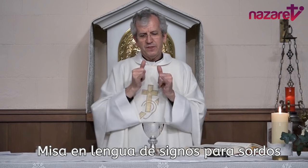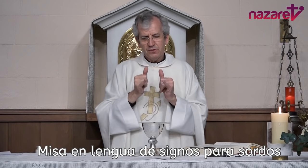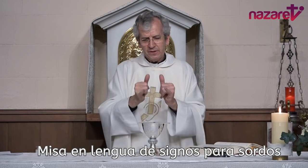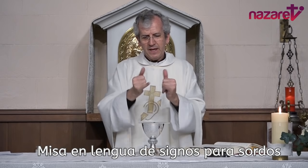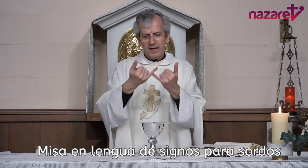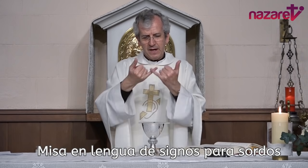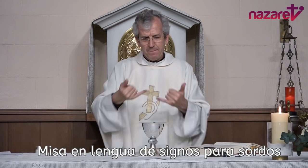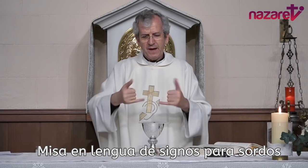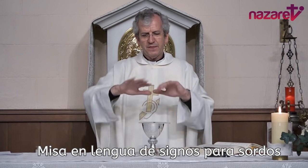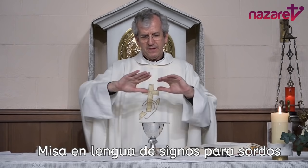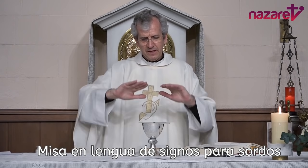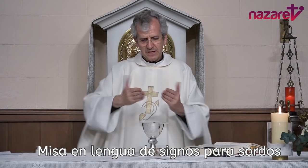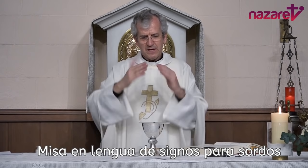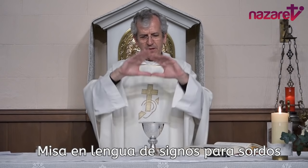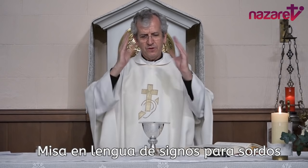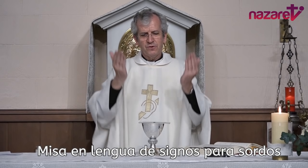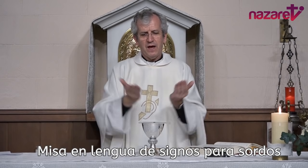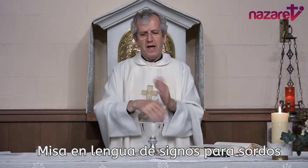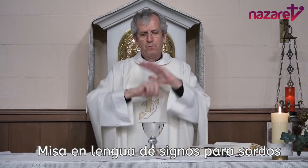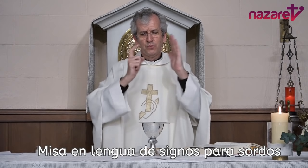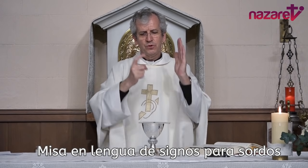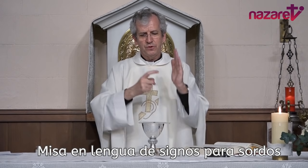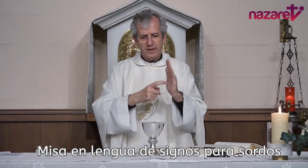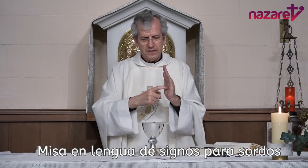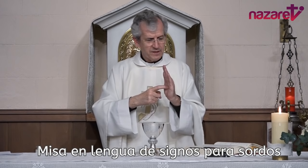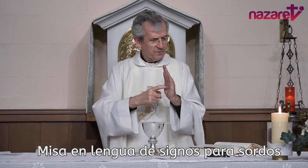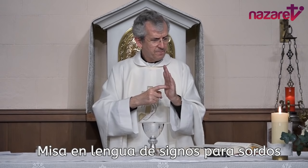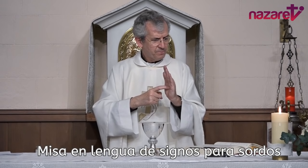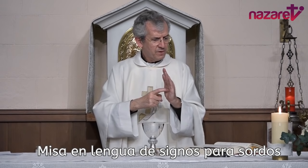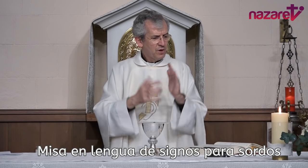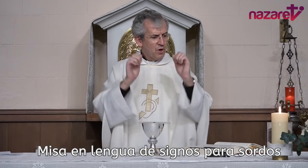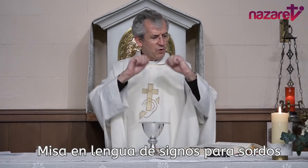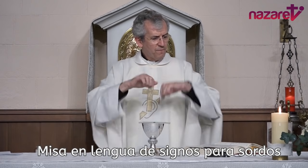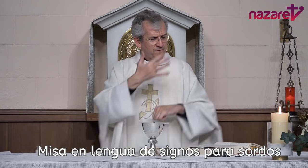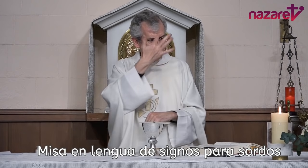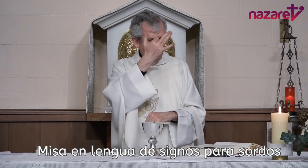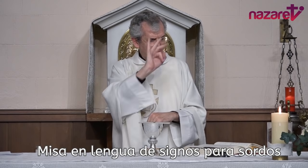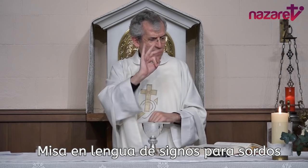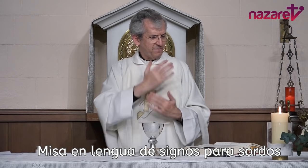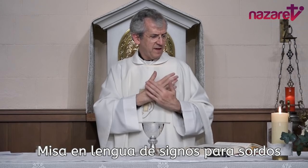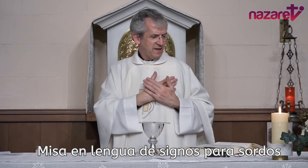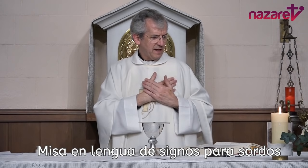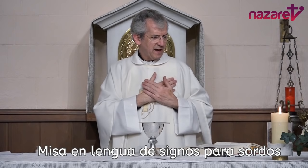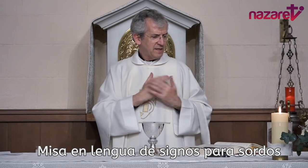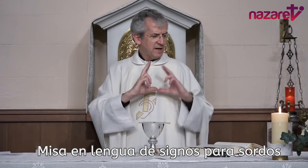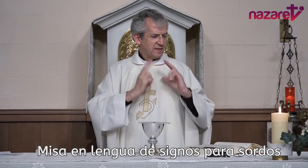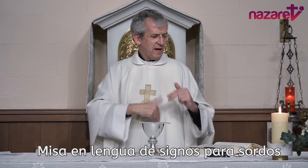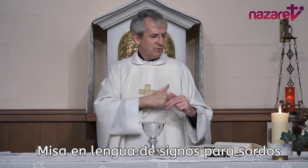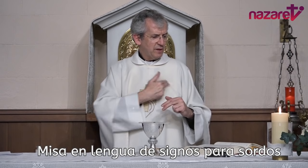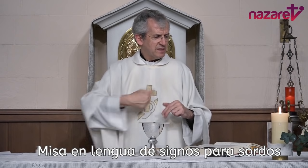reconciliación traiga la paz y la salvación al mundo entero. Confirma en la fe y en la caridad a tu